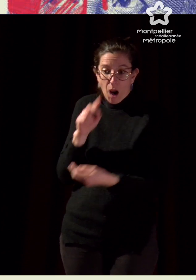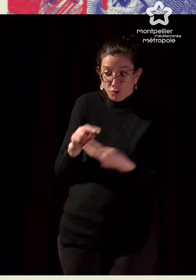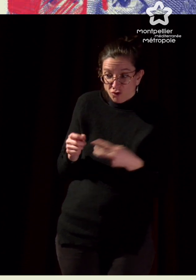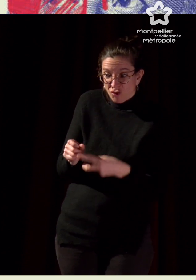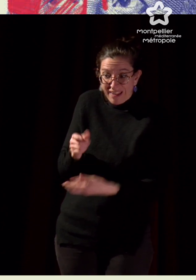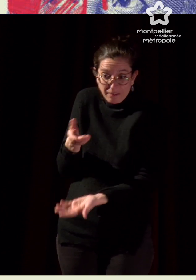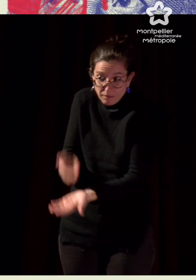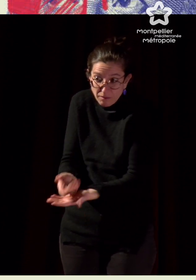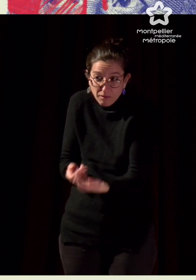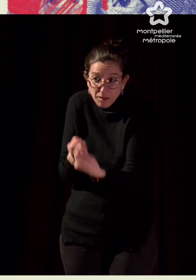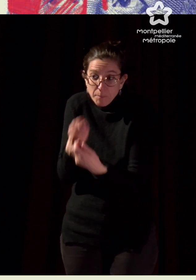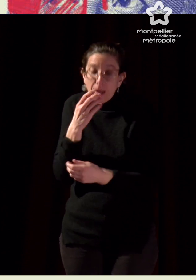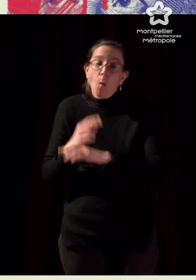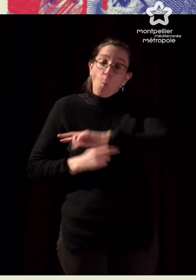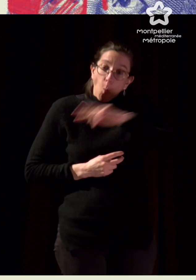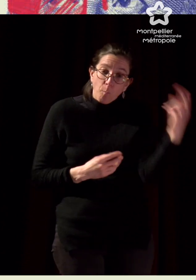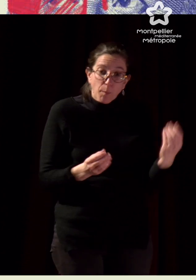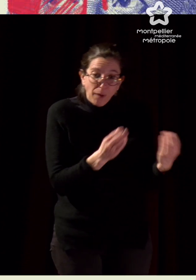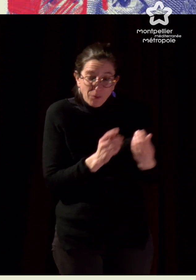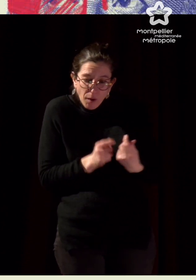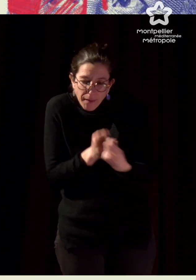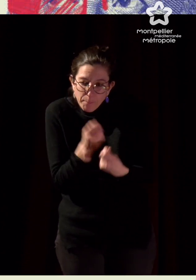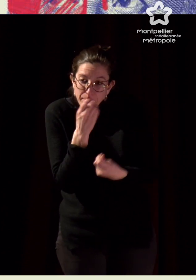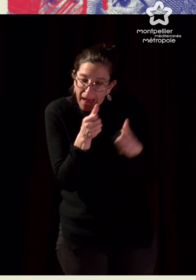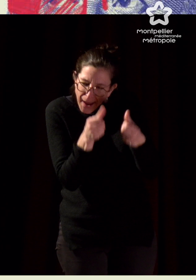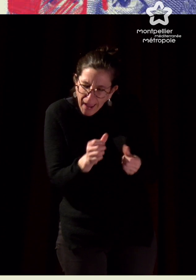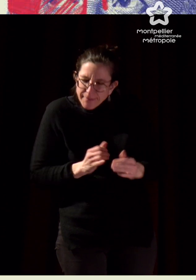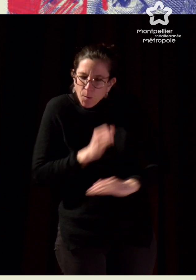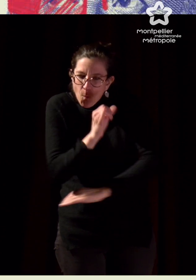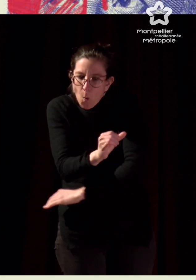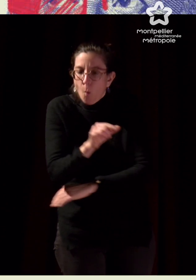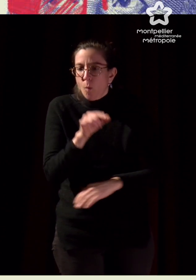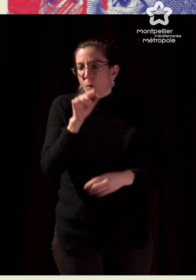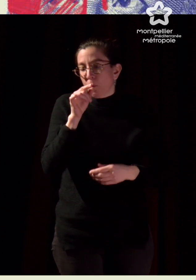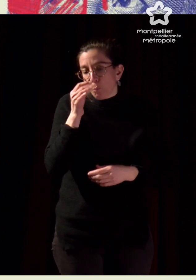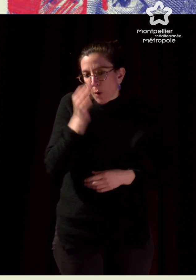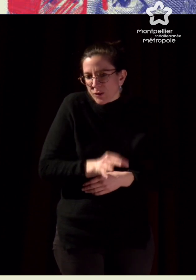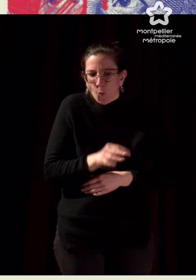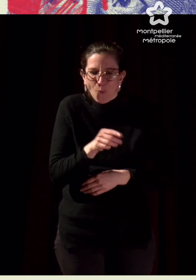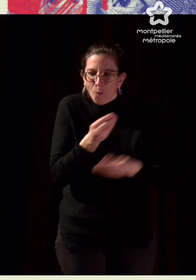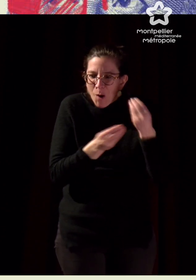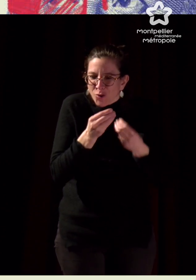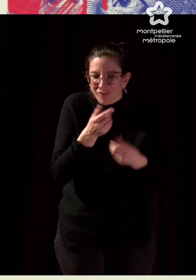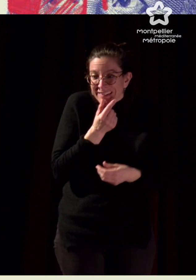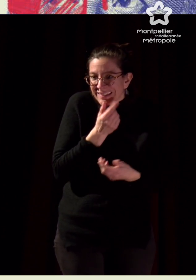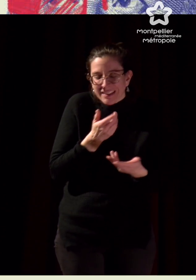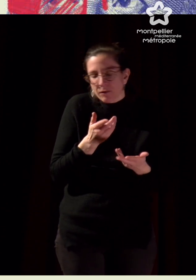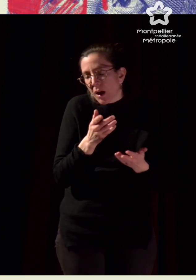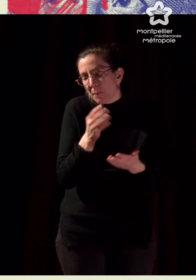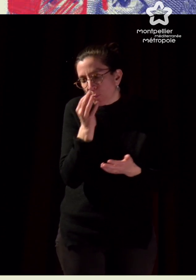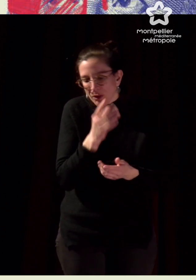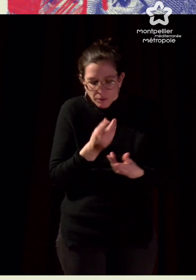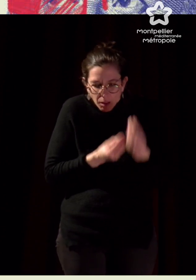pour certaines populations des Andes où il y a des taux d'arsenic naturel très élevés. Ça veut bien dire qu'ils sont restés pendant plusieurs